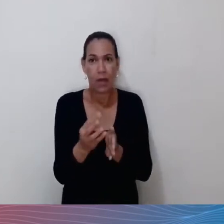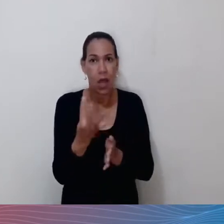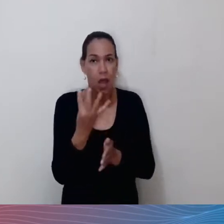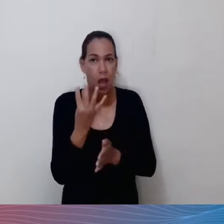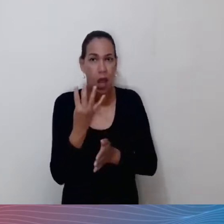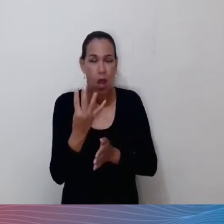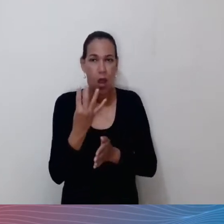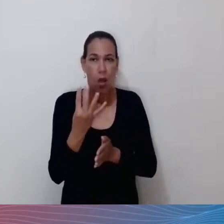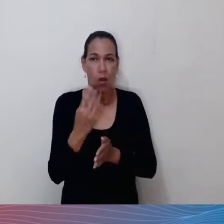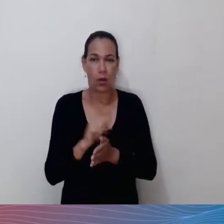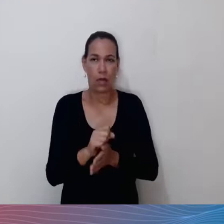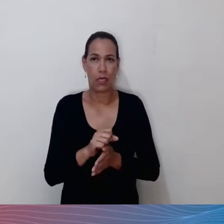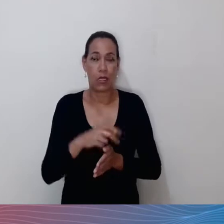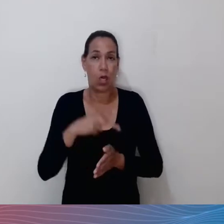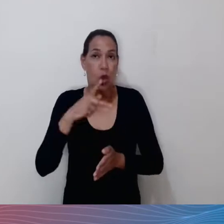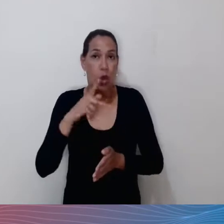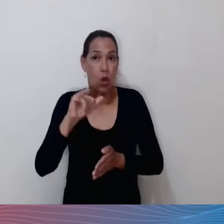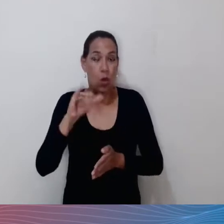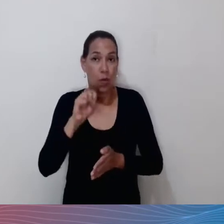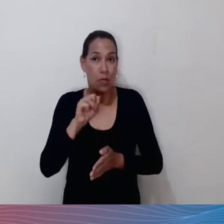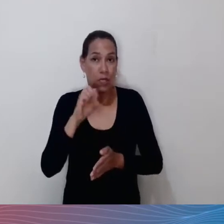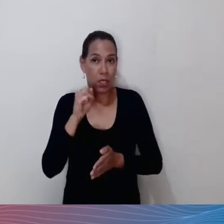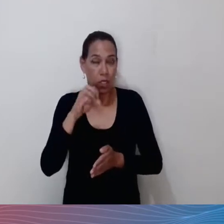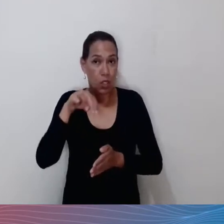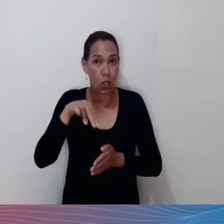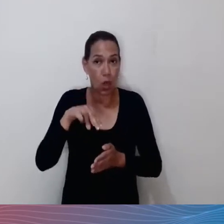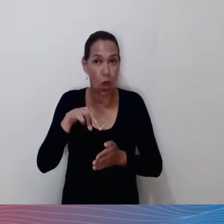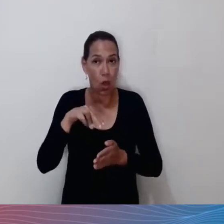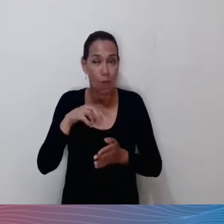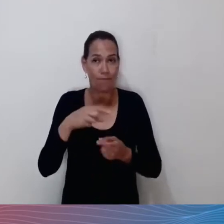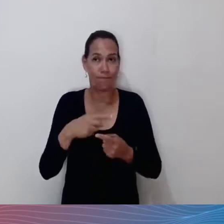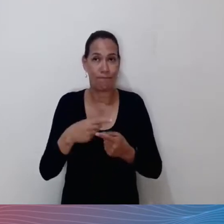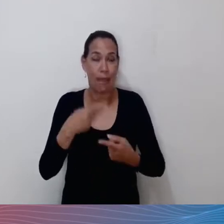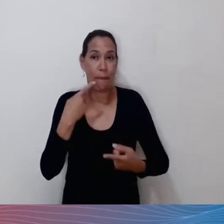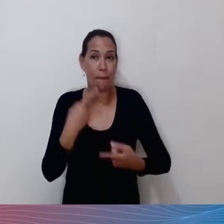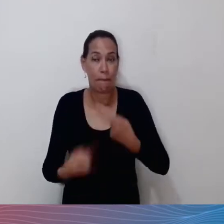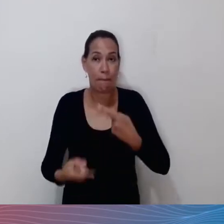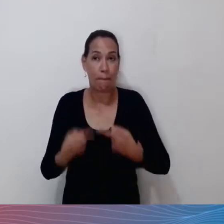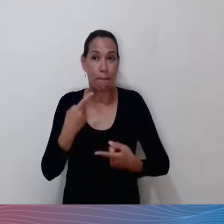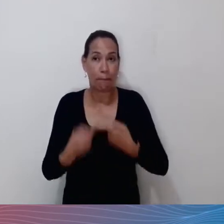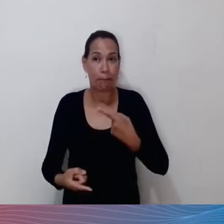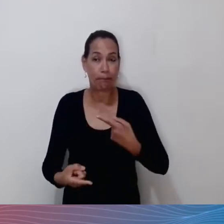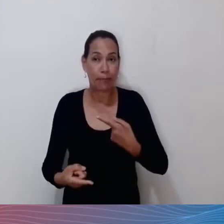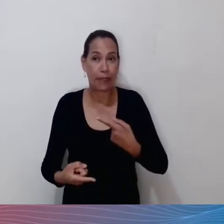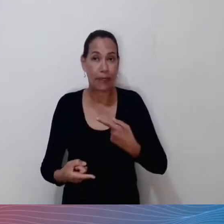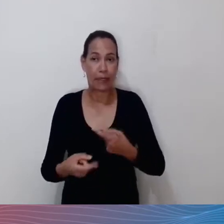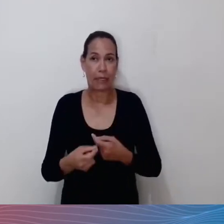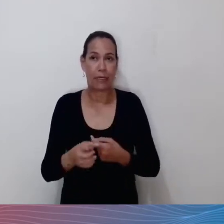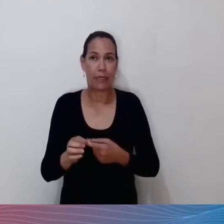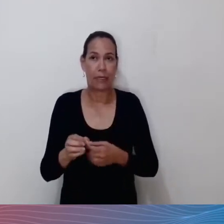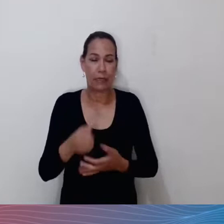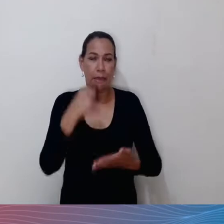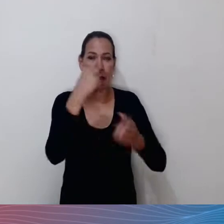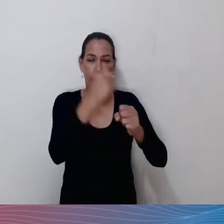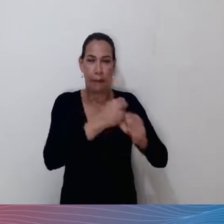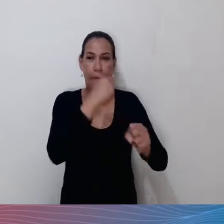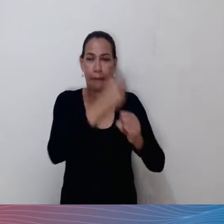edificação. E outros 3 braços são para quê? Para esses 4 braços